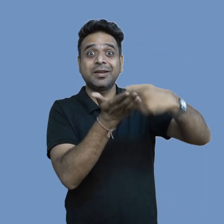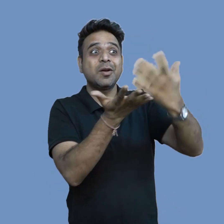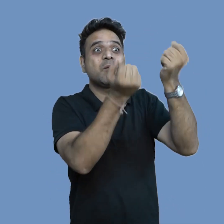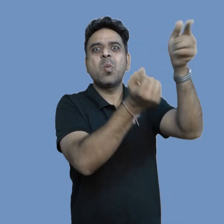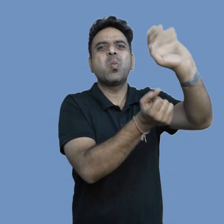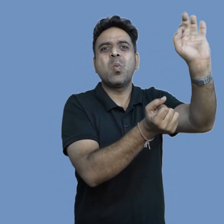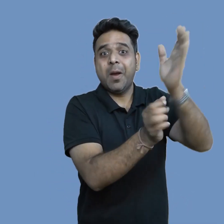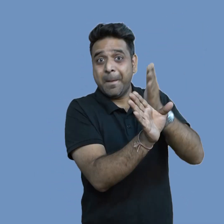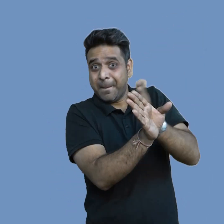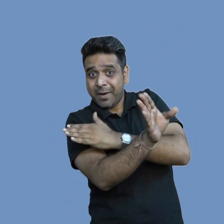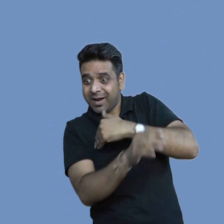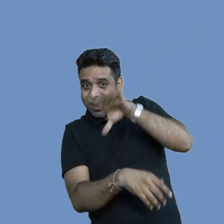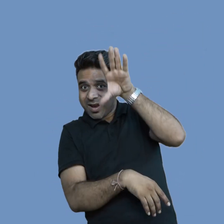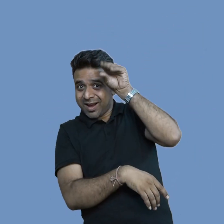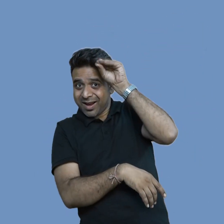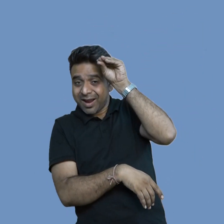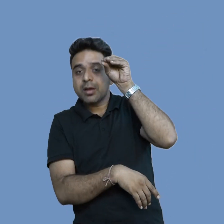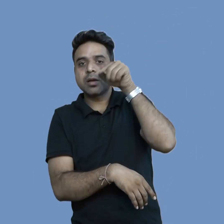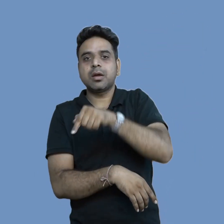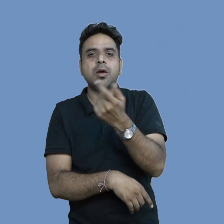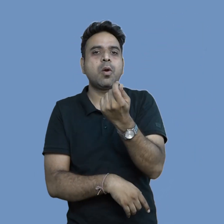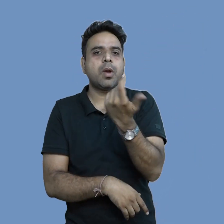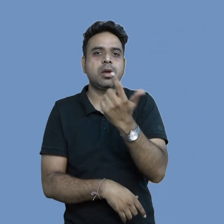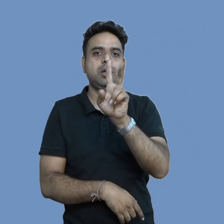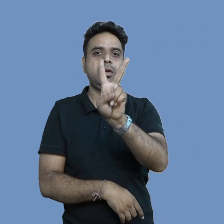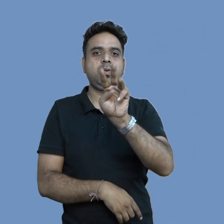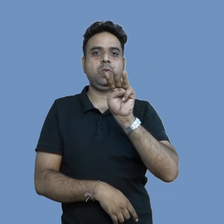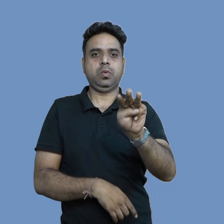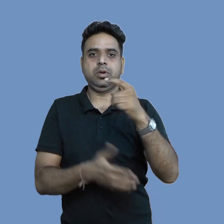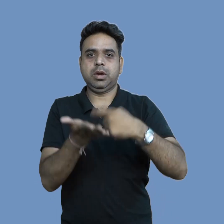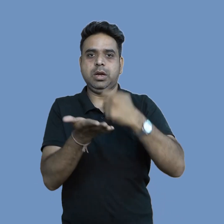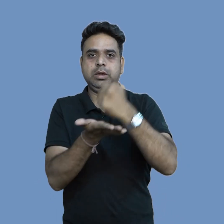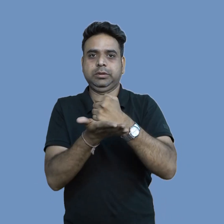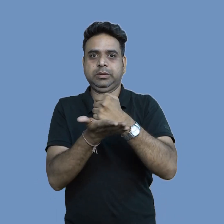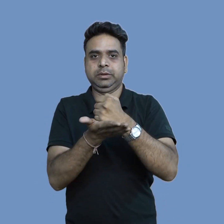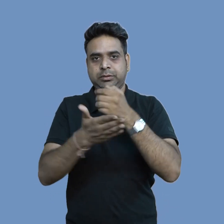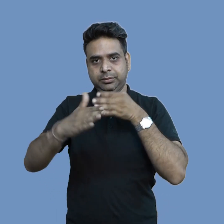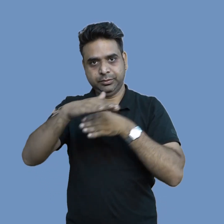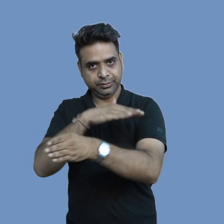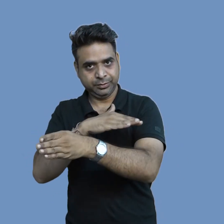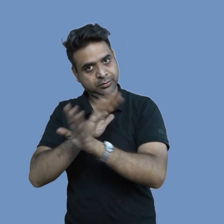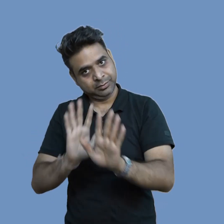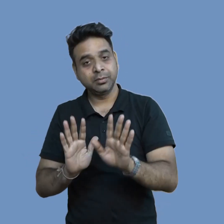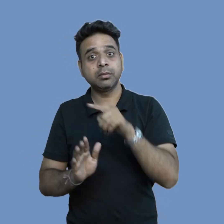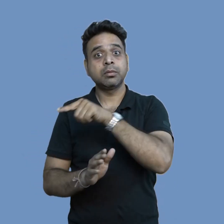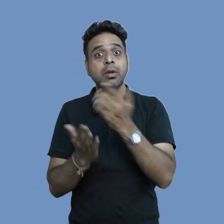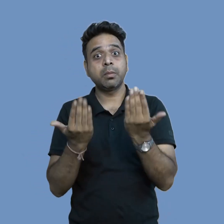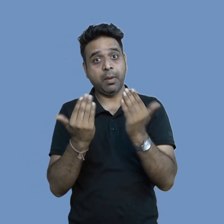में सीआरआर नंबर ले सकेंगे। तो इस सम्मेलन को उनको सीखने का बाद फ़ायदा यह है कि यहाँ पर सीखने के बाद